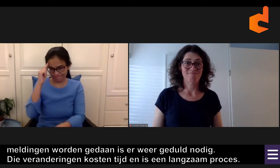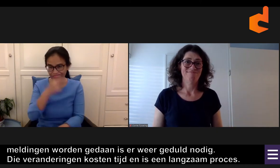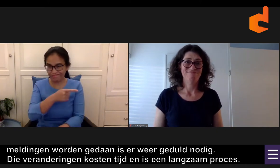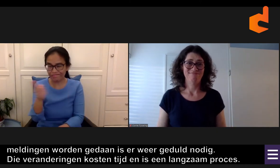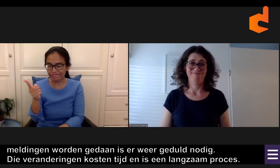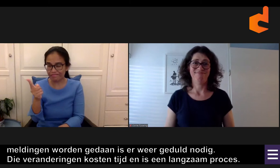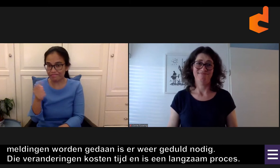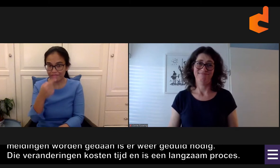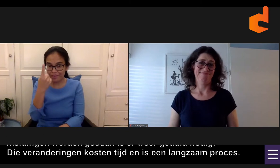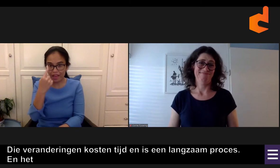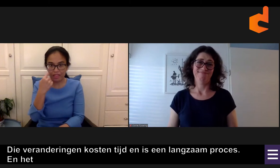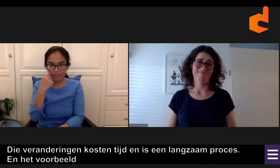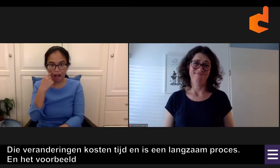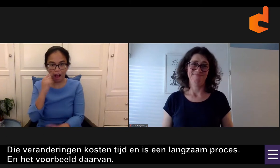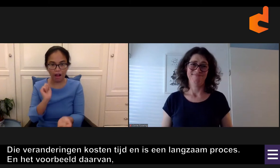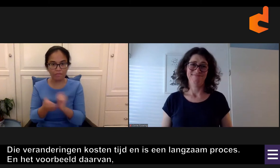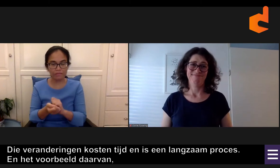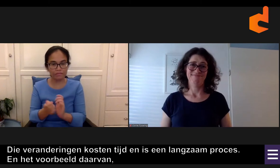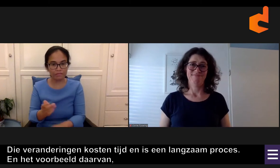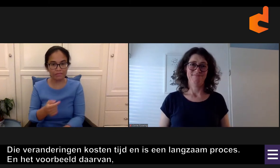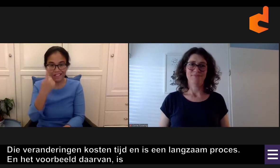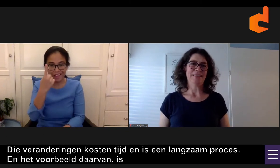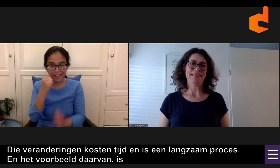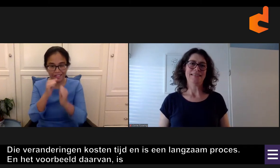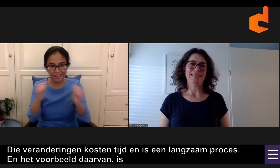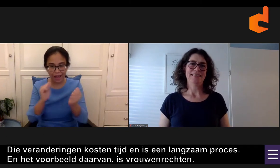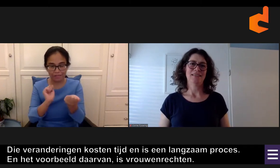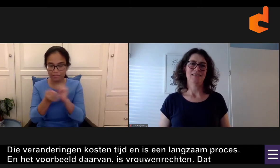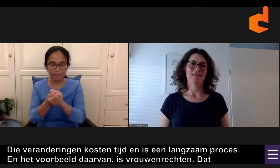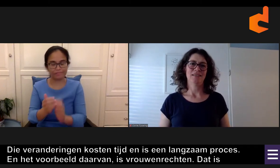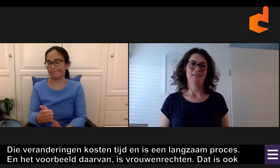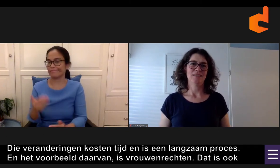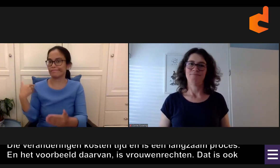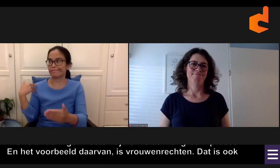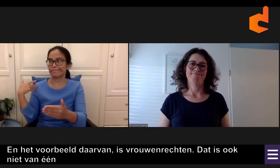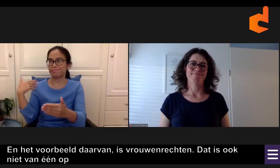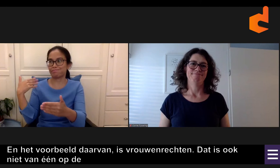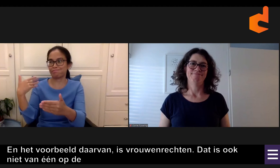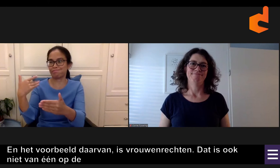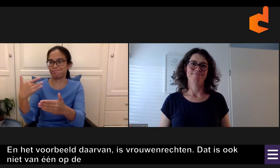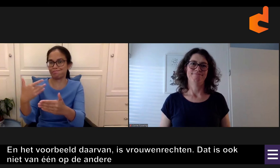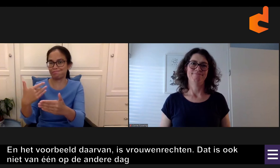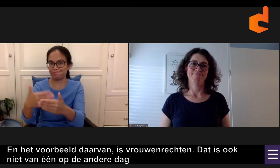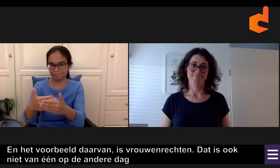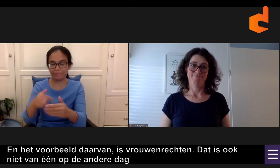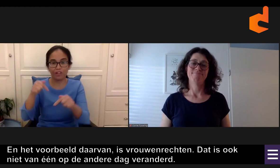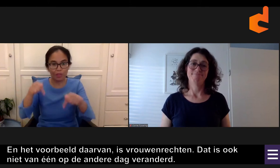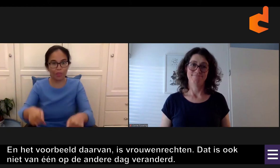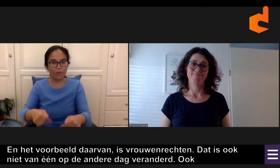En een voorbeeld daarvan is de vrouwenrechten. Dat is ook niet van één dag op het ander veranderd. Ook niet in een jaar. Dat heeft heel veel tijd